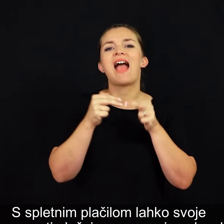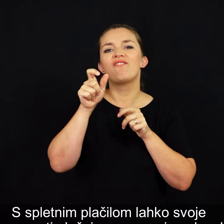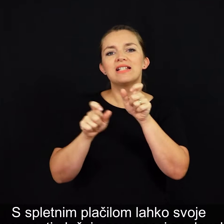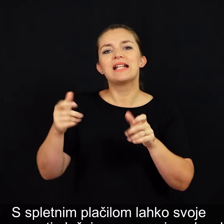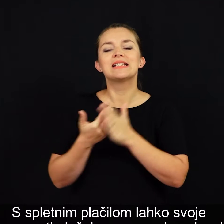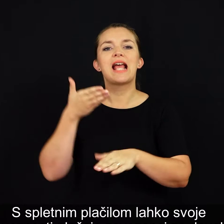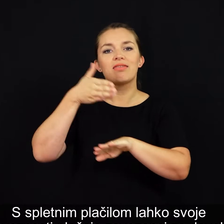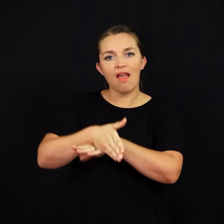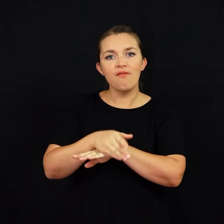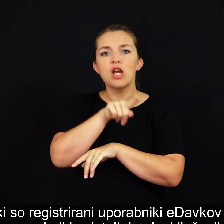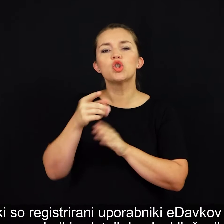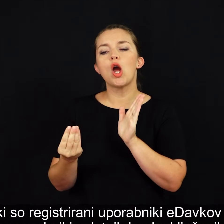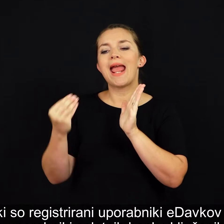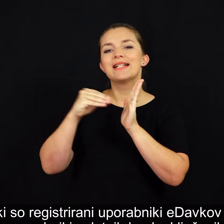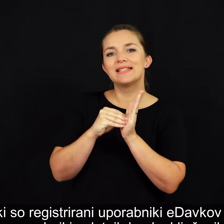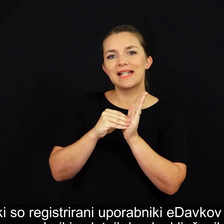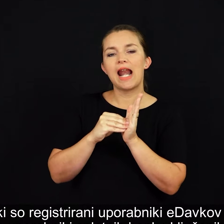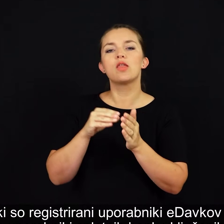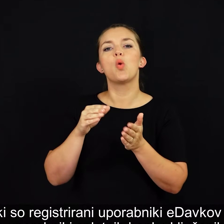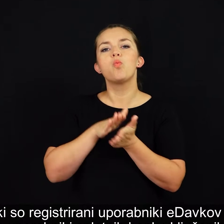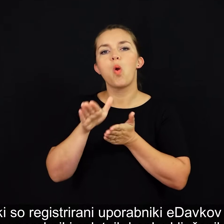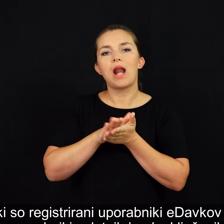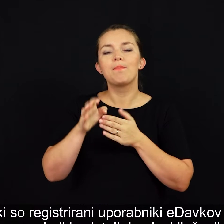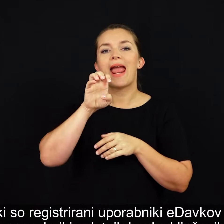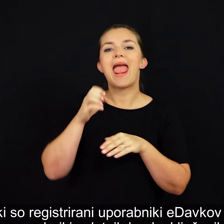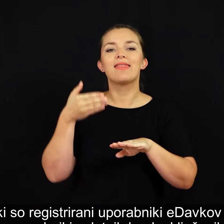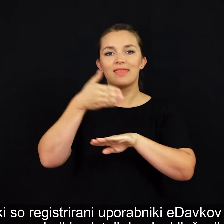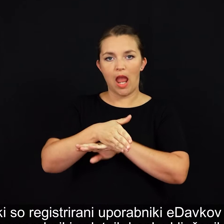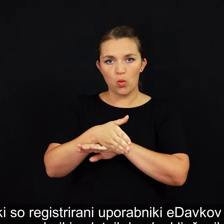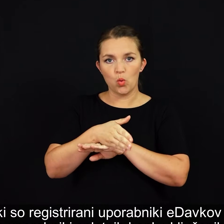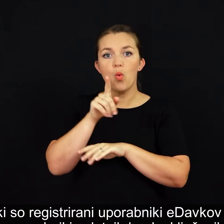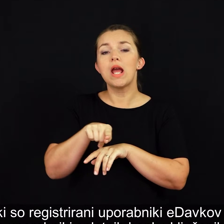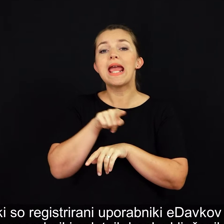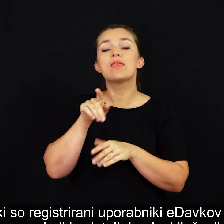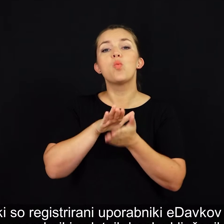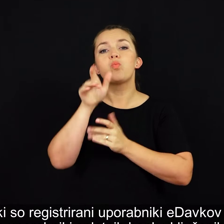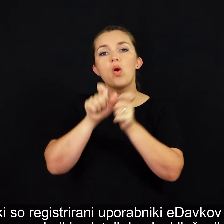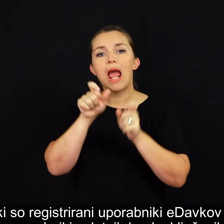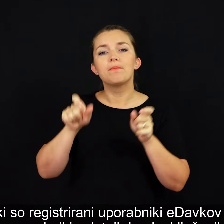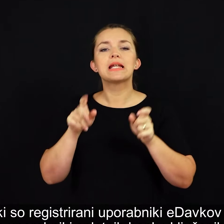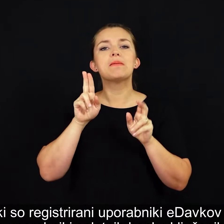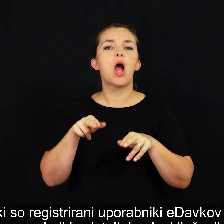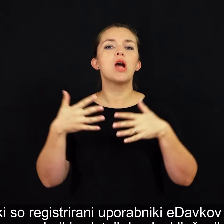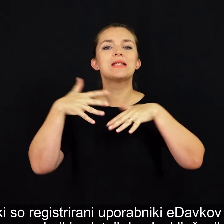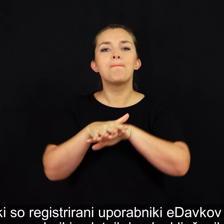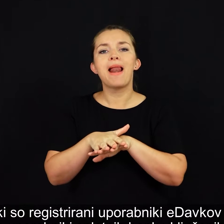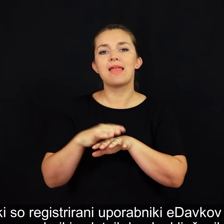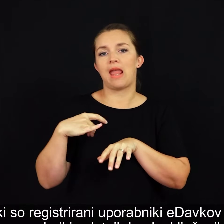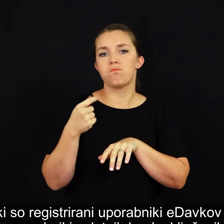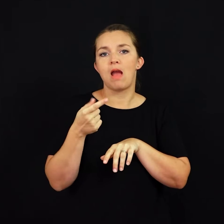za davek, ki so registrirani uporabniki e-davkov in uporabniki spletnih bank, vključenih v